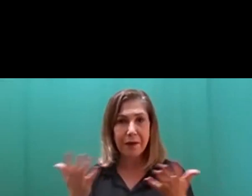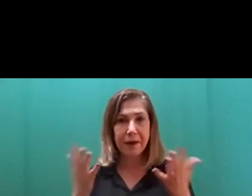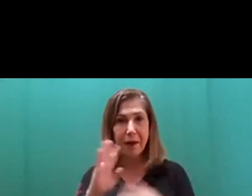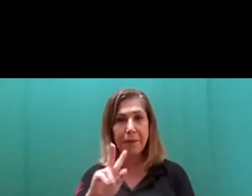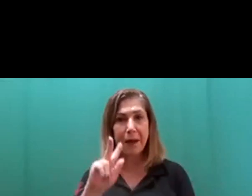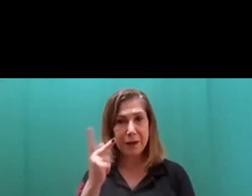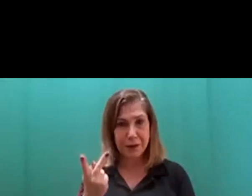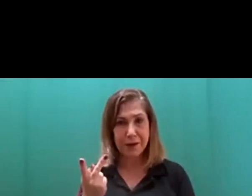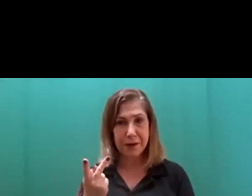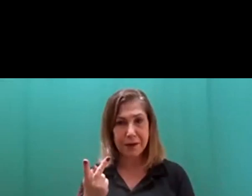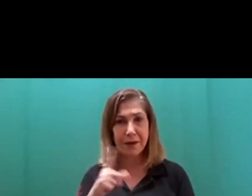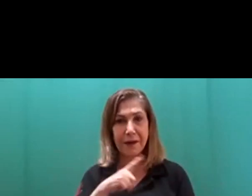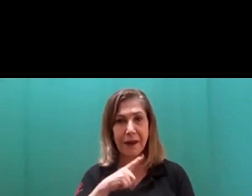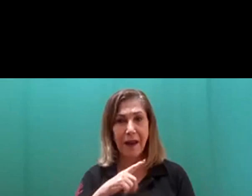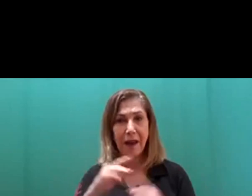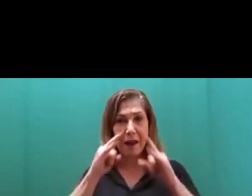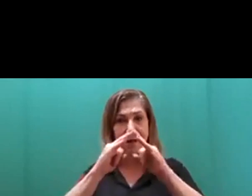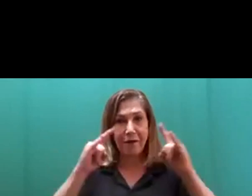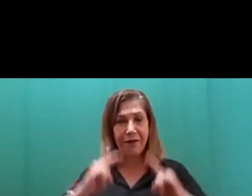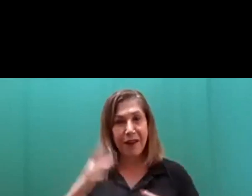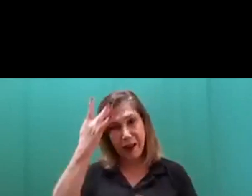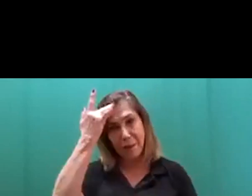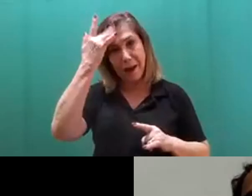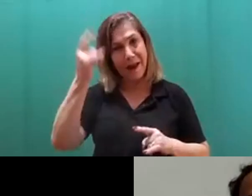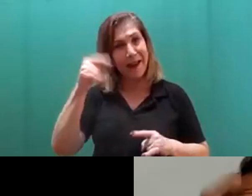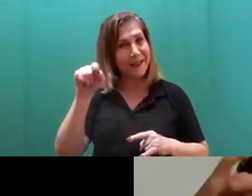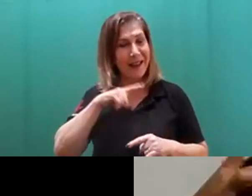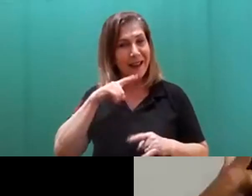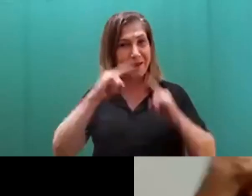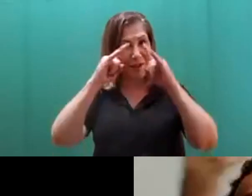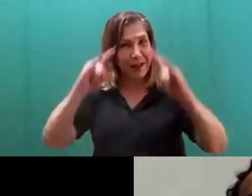Horizonte, temos feira amanhã, não deixem de prestigiar.